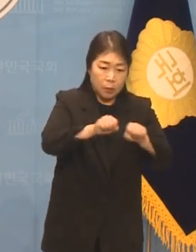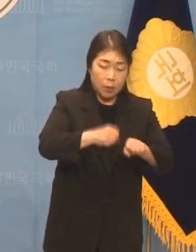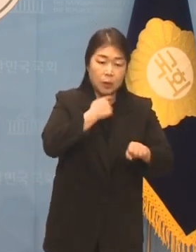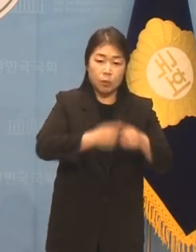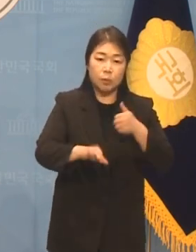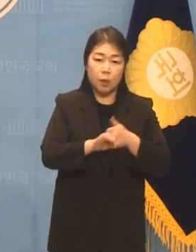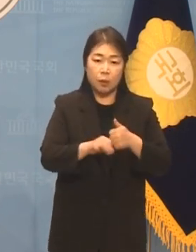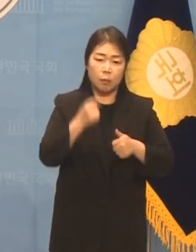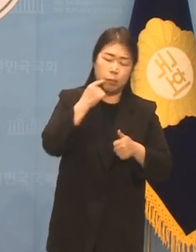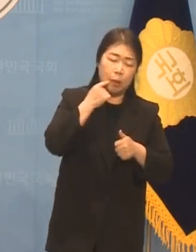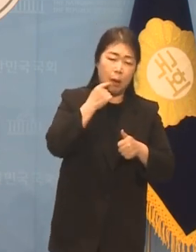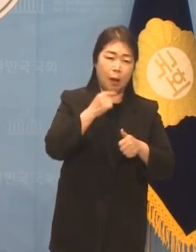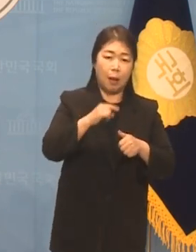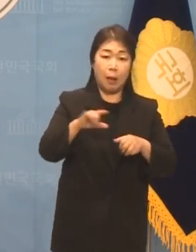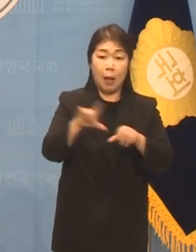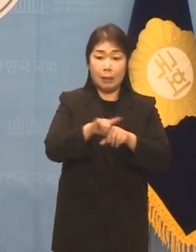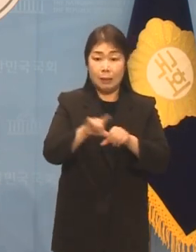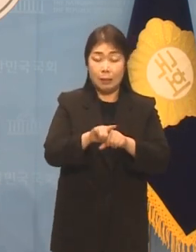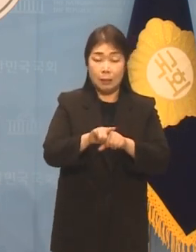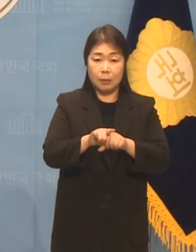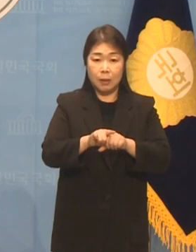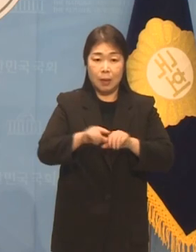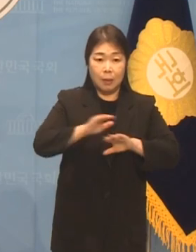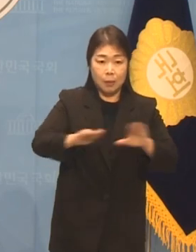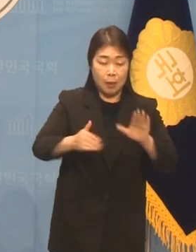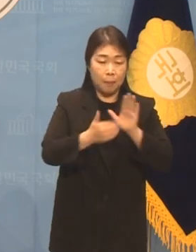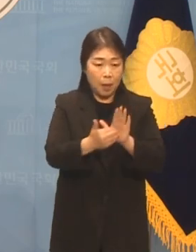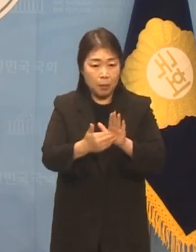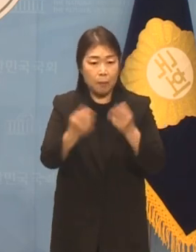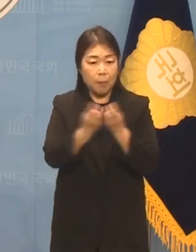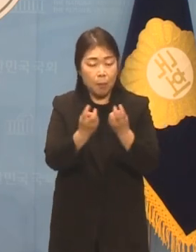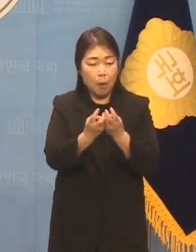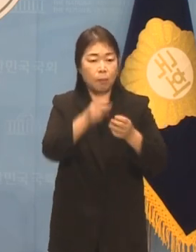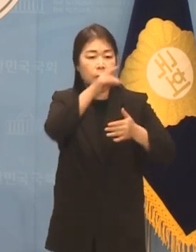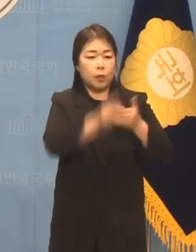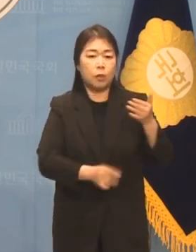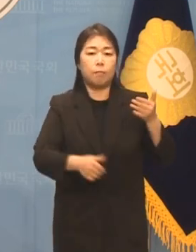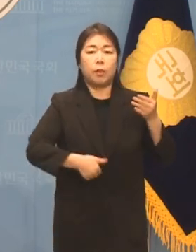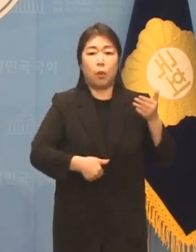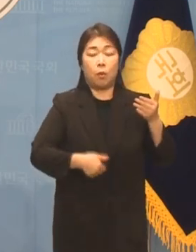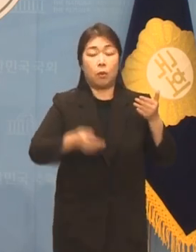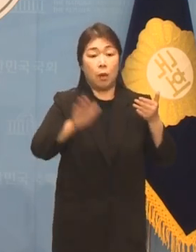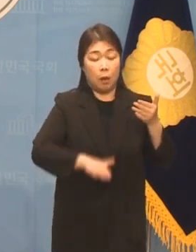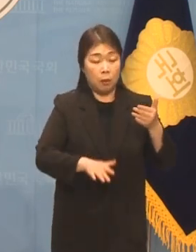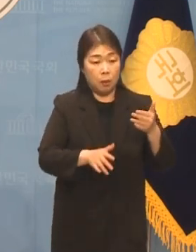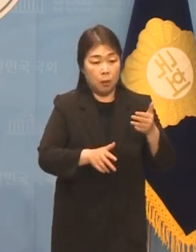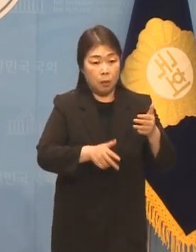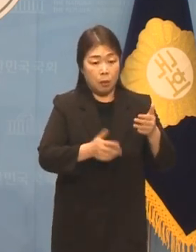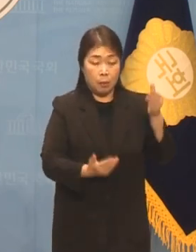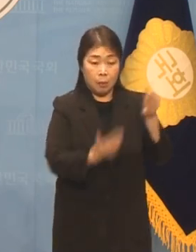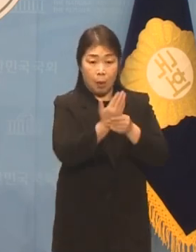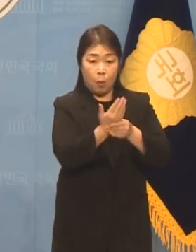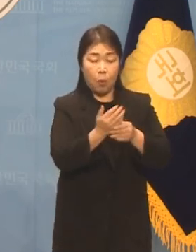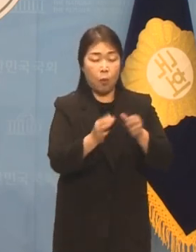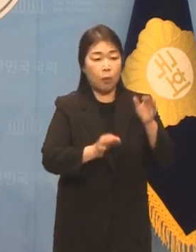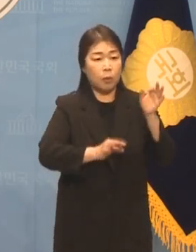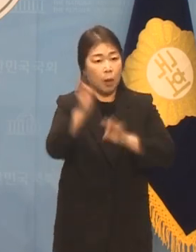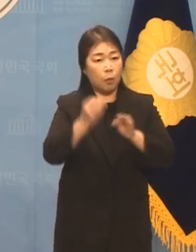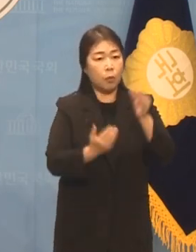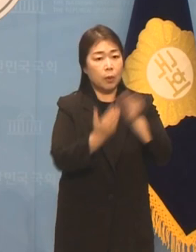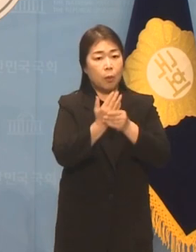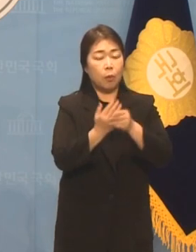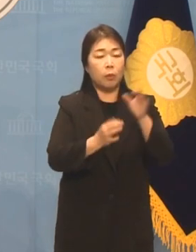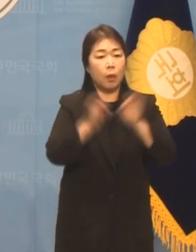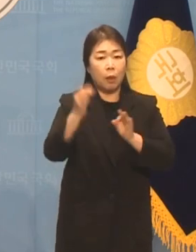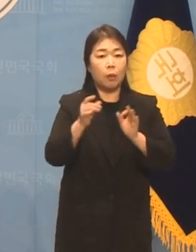증명해야 합니다. 그러나 사고 당일 가스 측정은 작업 시작 전 한 차례밖에